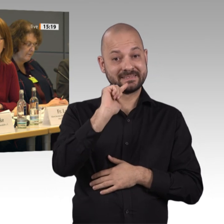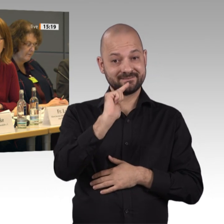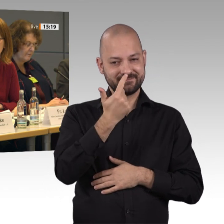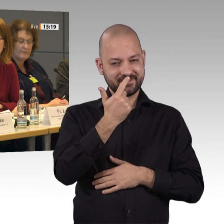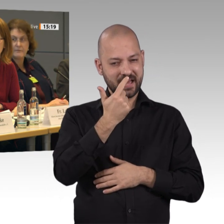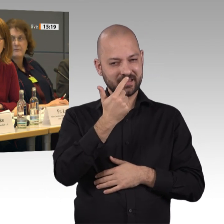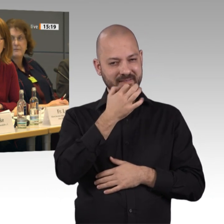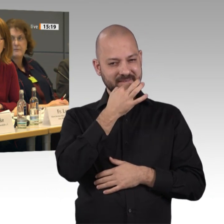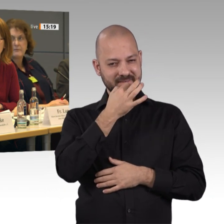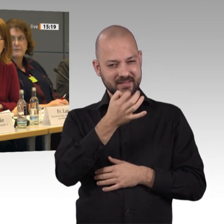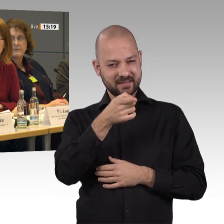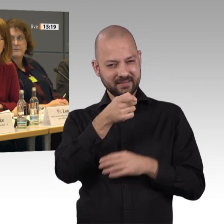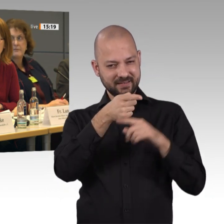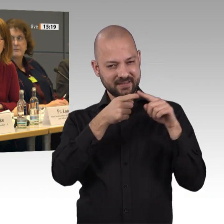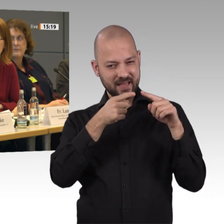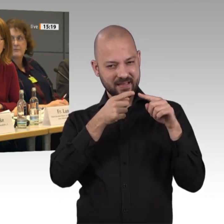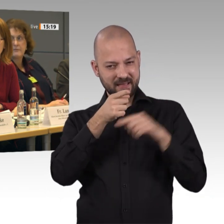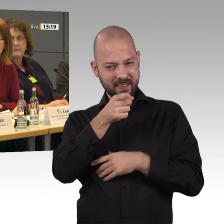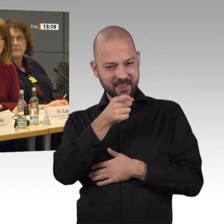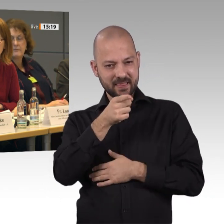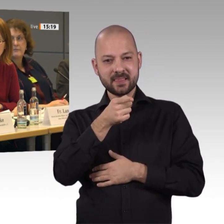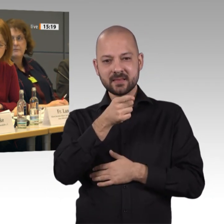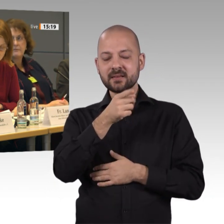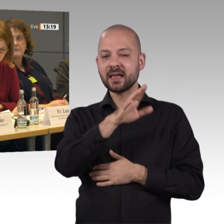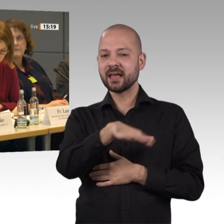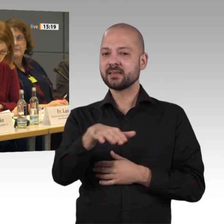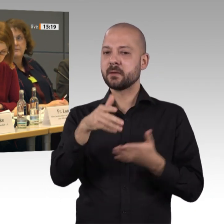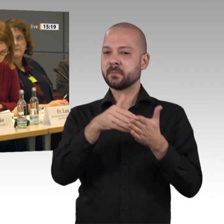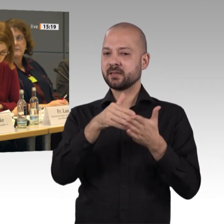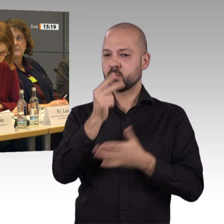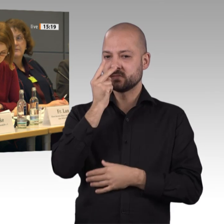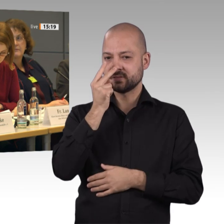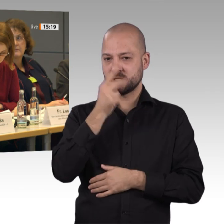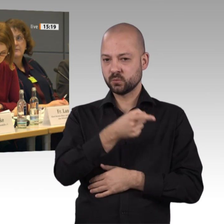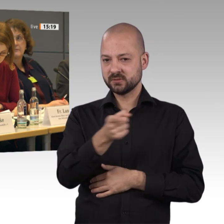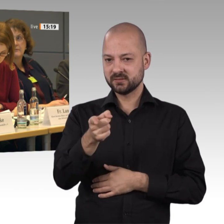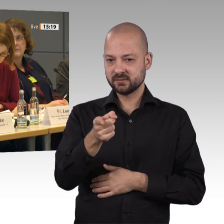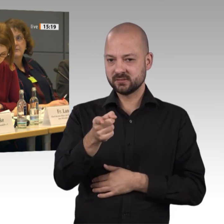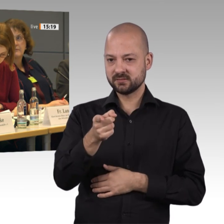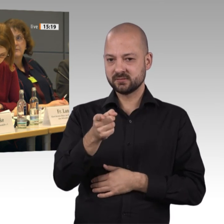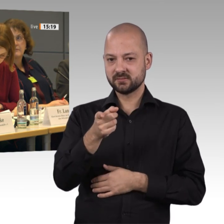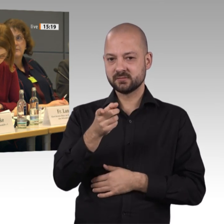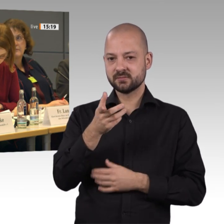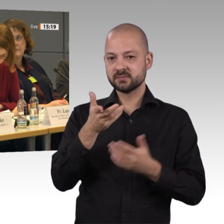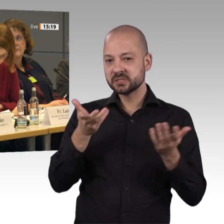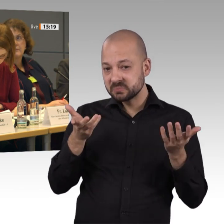finde ich ist eine schwierige Frage. Ich glaube, es wäre natürlich folgerichtig, es würde dieses Gesetz allerdings weiterhin